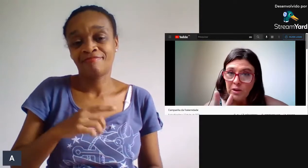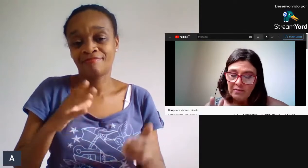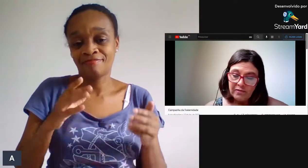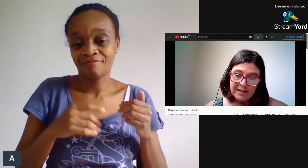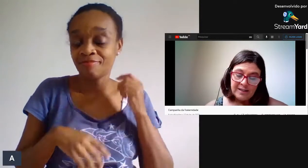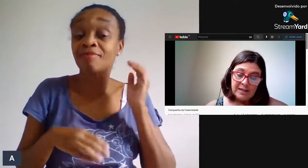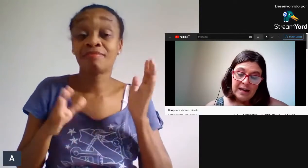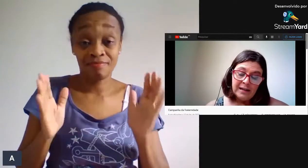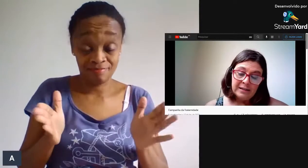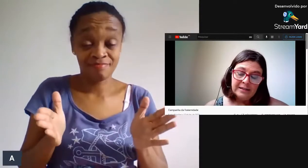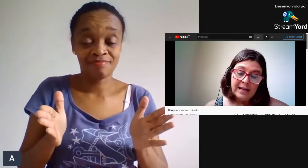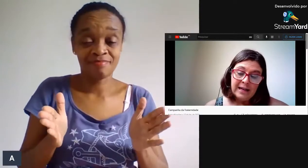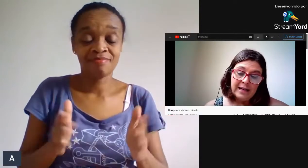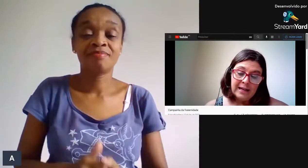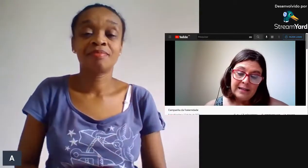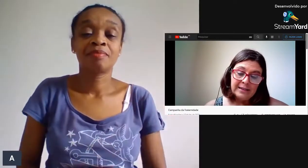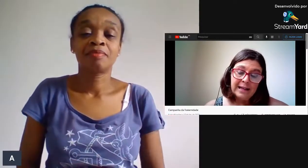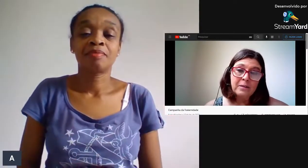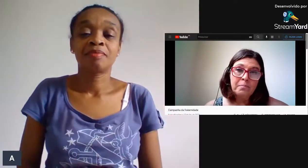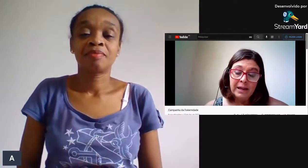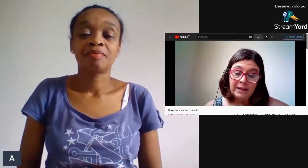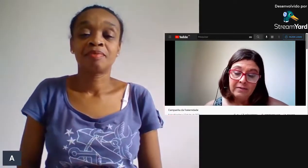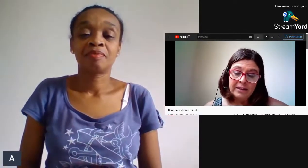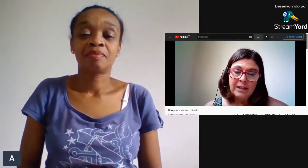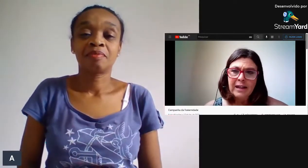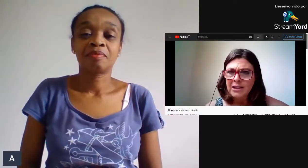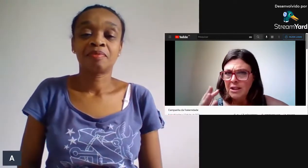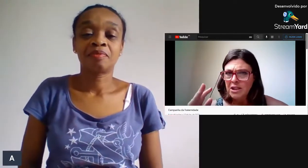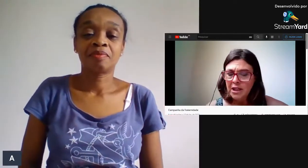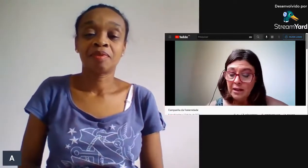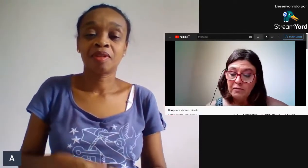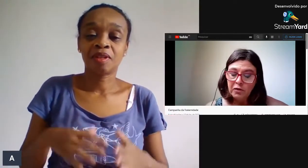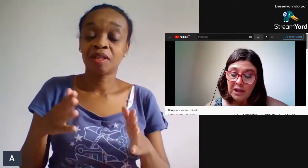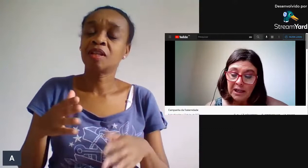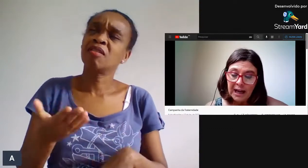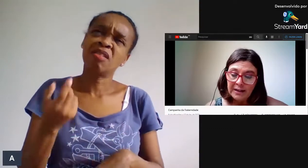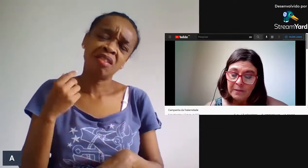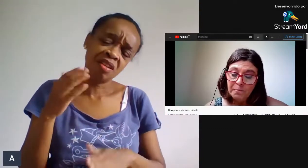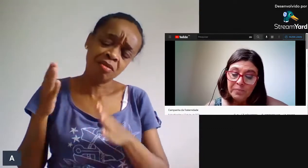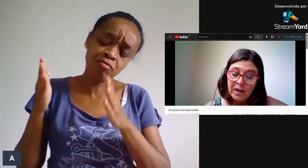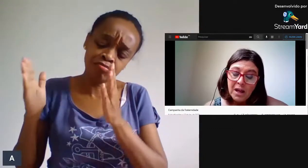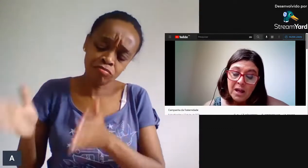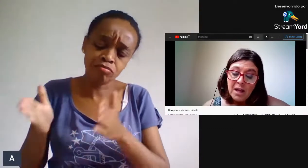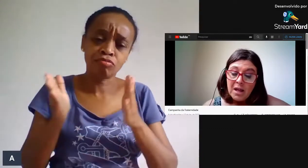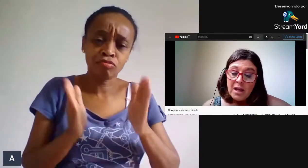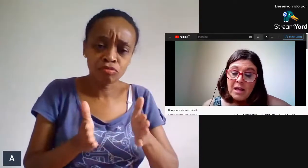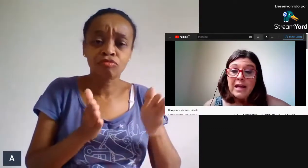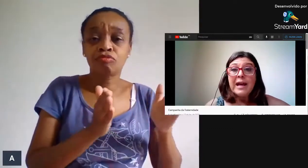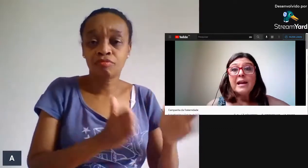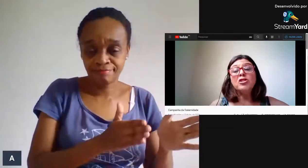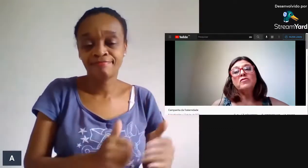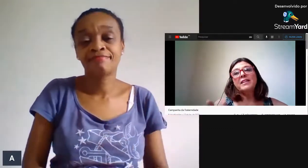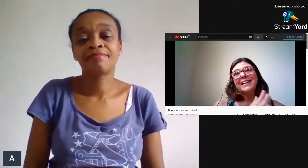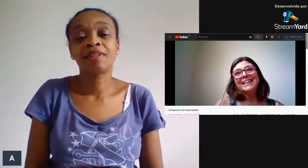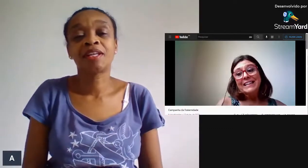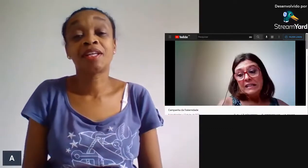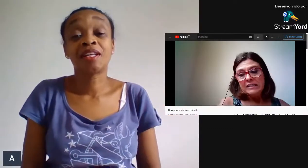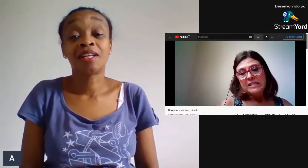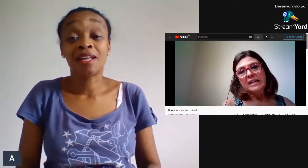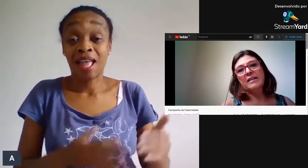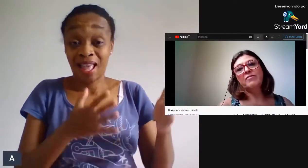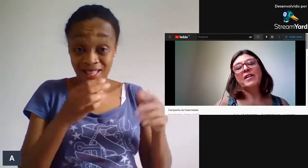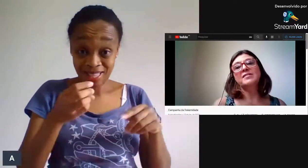a segunda fase, né, da campanha da fraternidade desde que ela foi criada. E aí a gente vai entrar